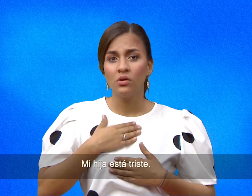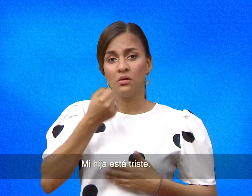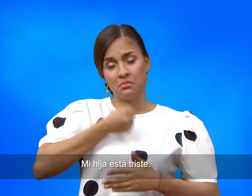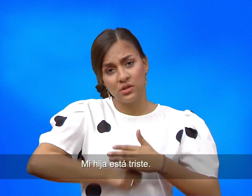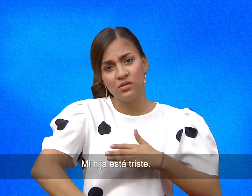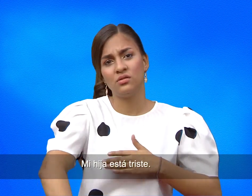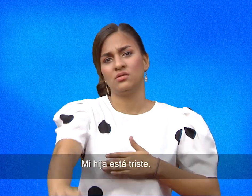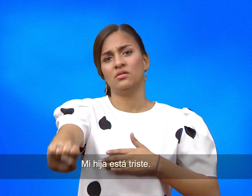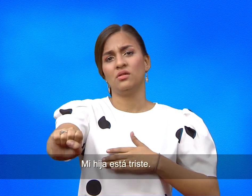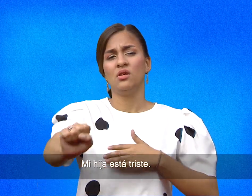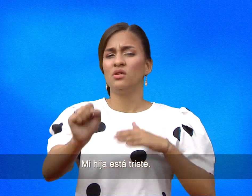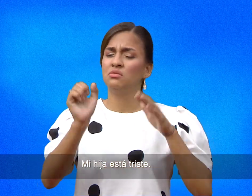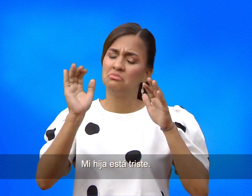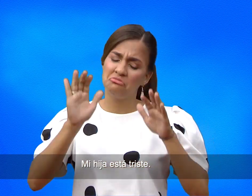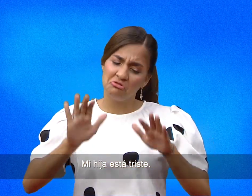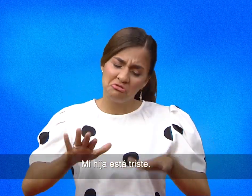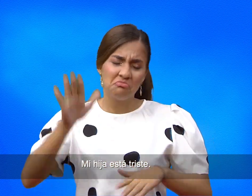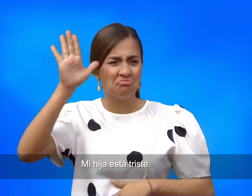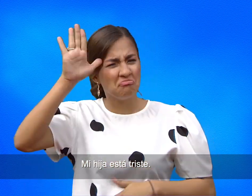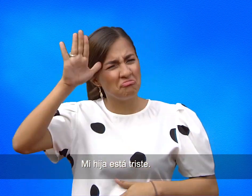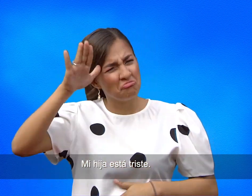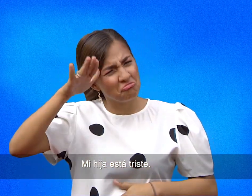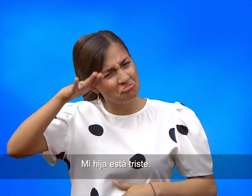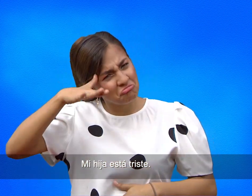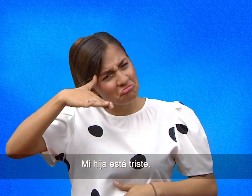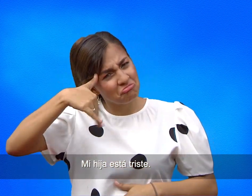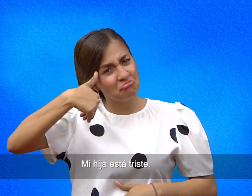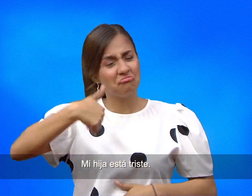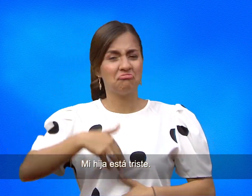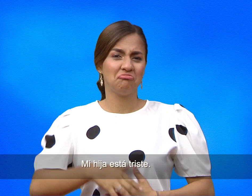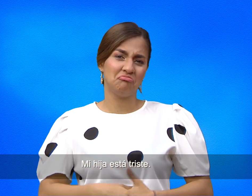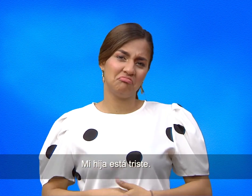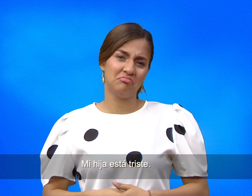Mi hija está triste.